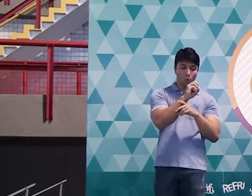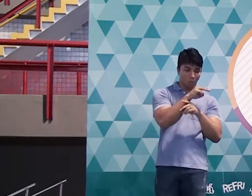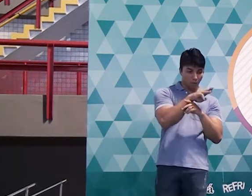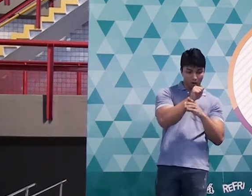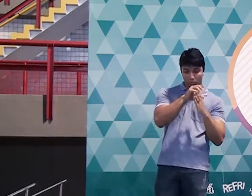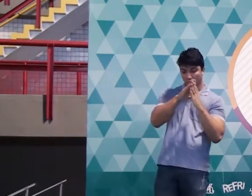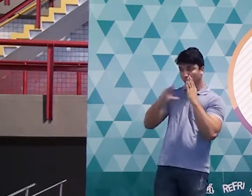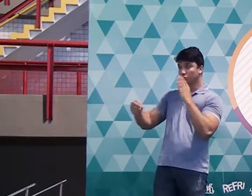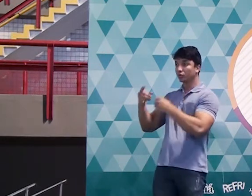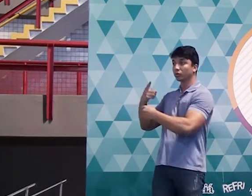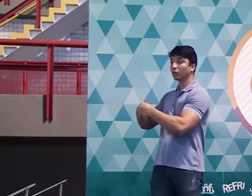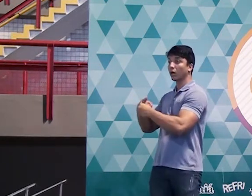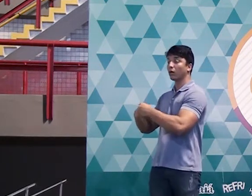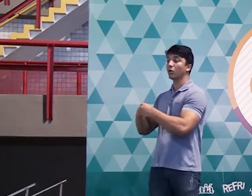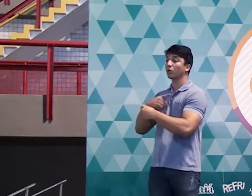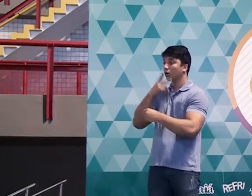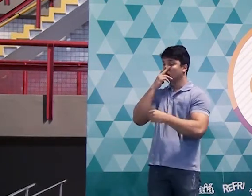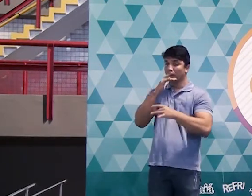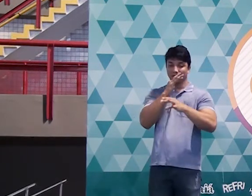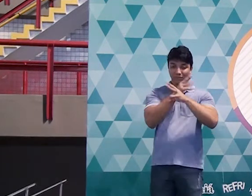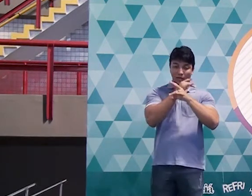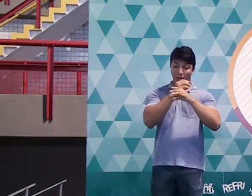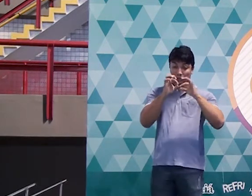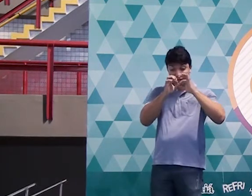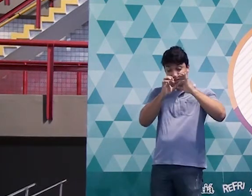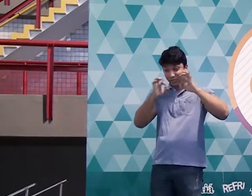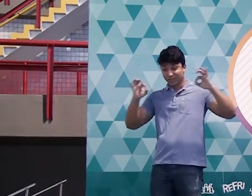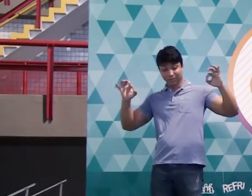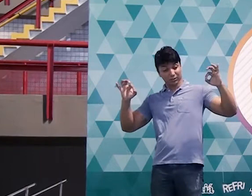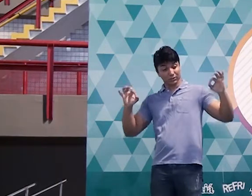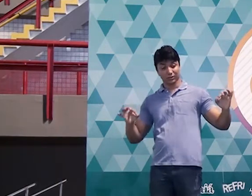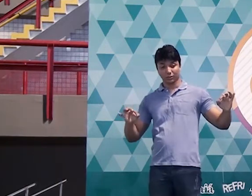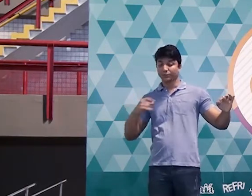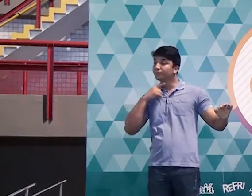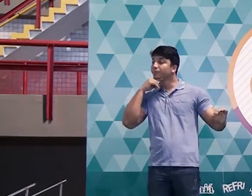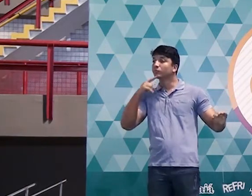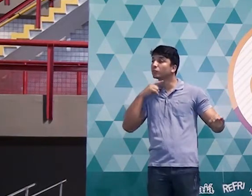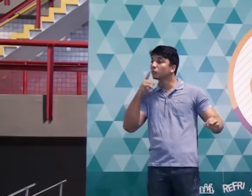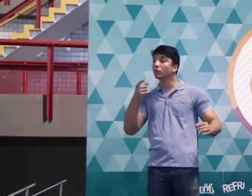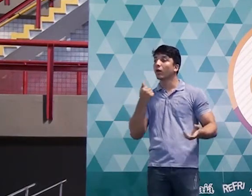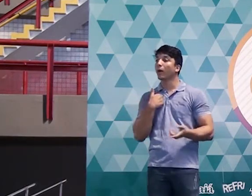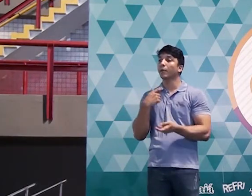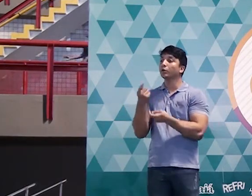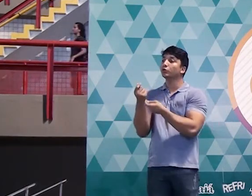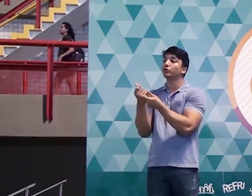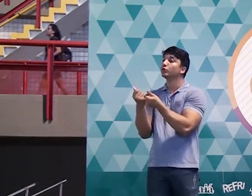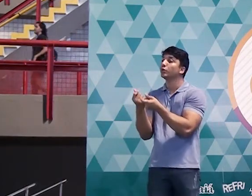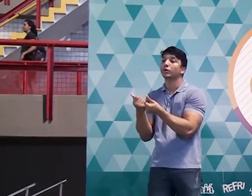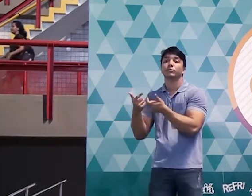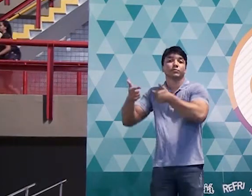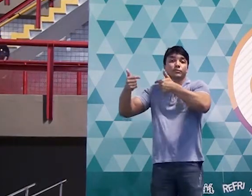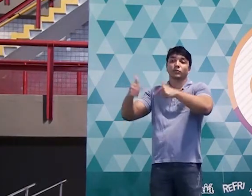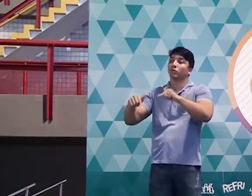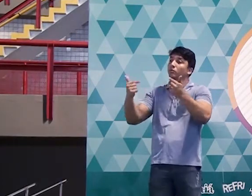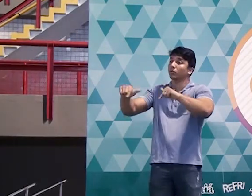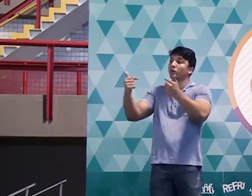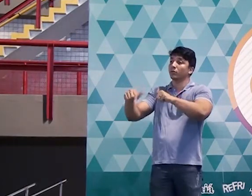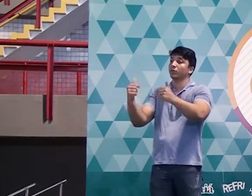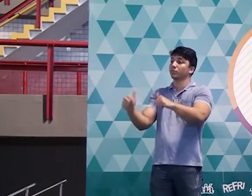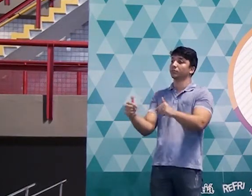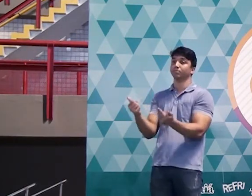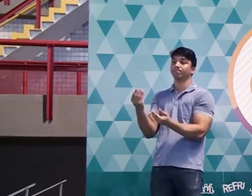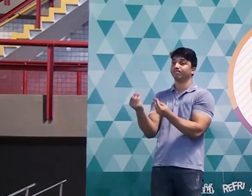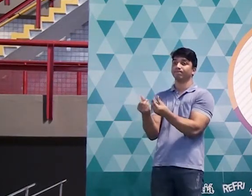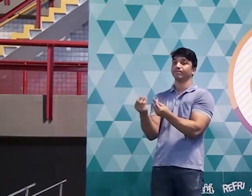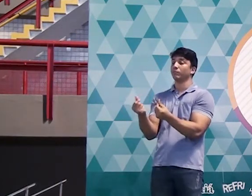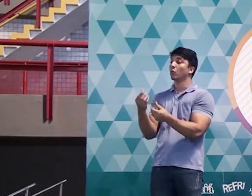não estando próximo do centro da capital de Roma, eu não tenho moeda para trocar comércio. Sem moeda,